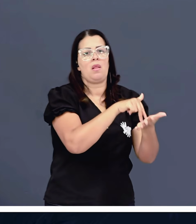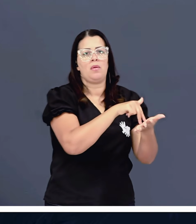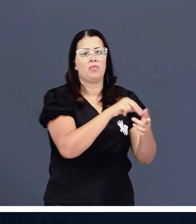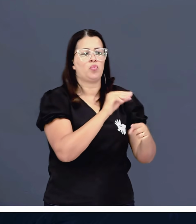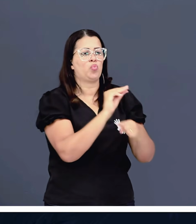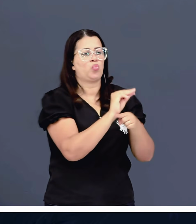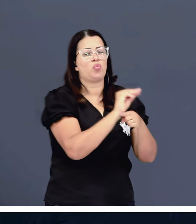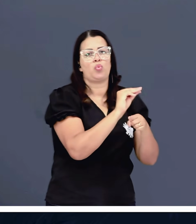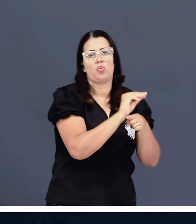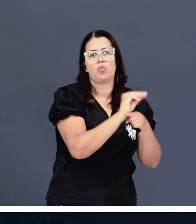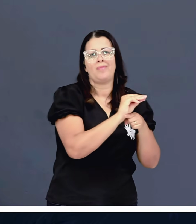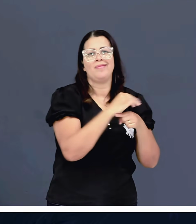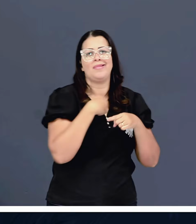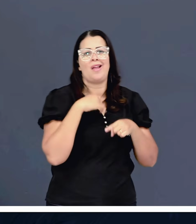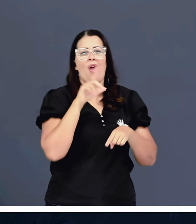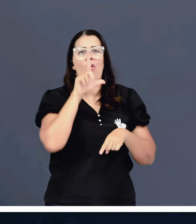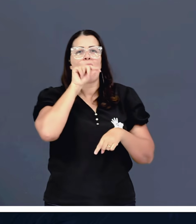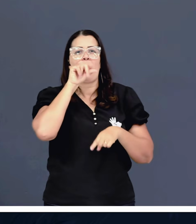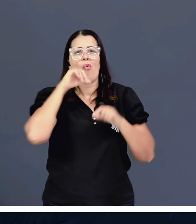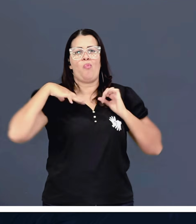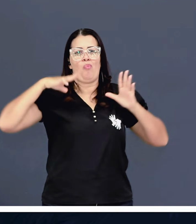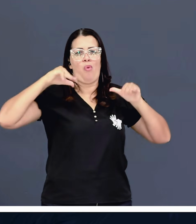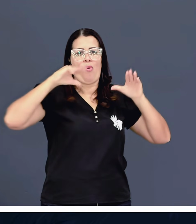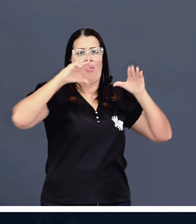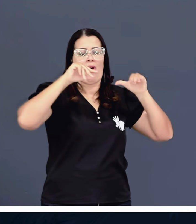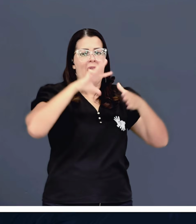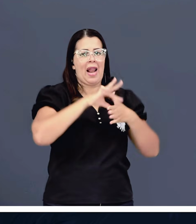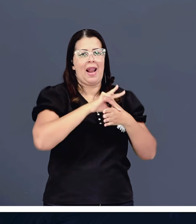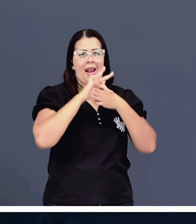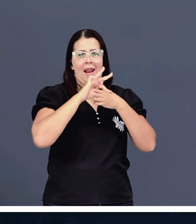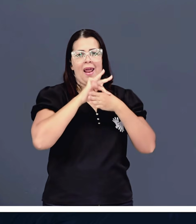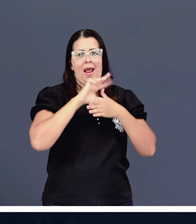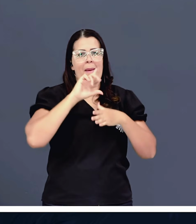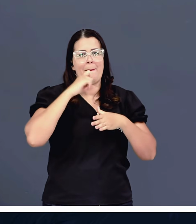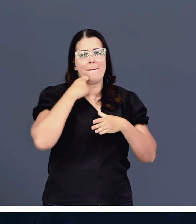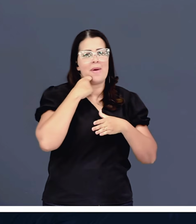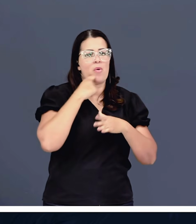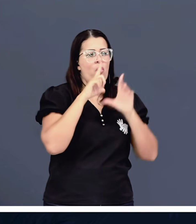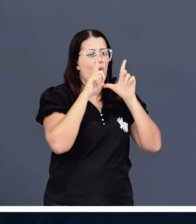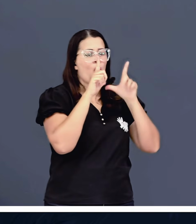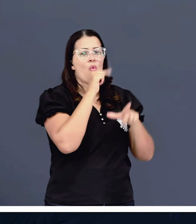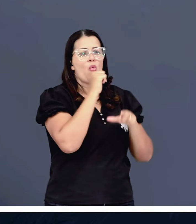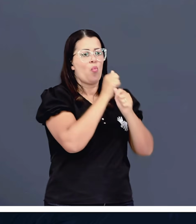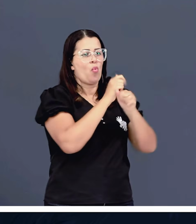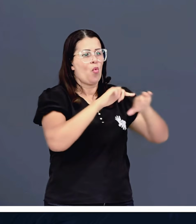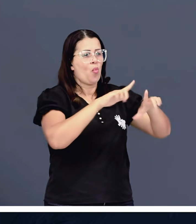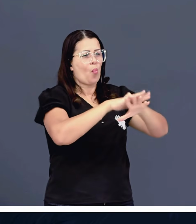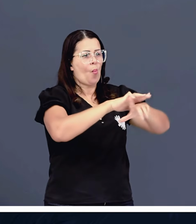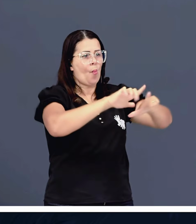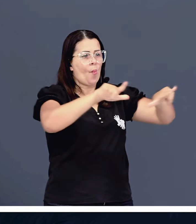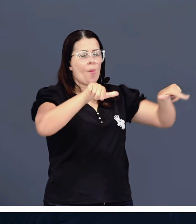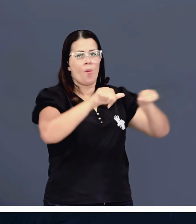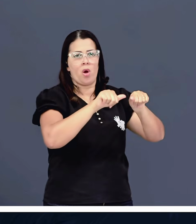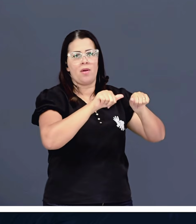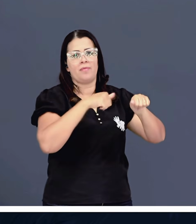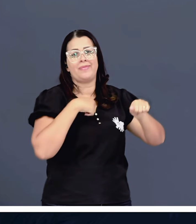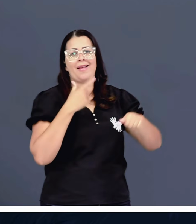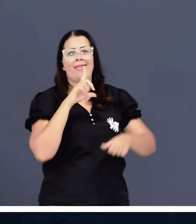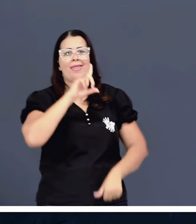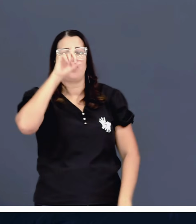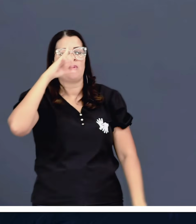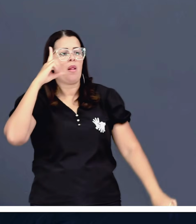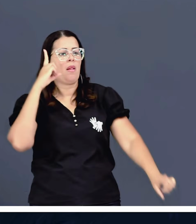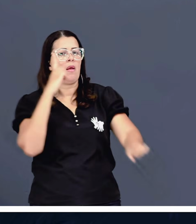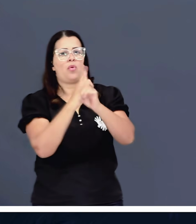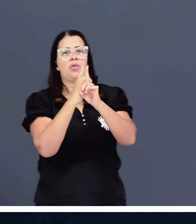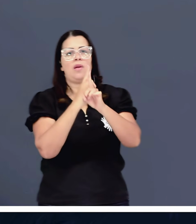por corvos, né, que levavam carne e pão, o riacho seca, e Deus então o manda para encontrar-se